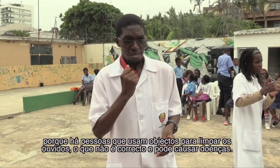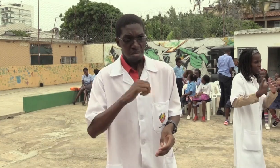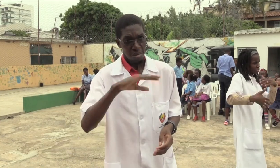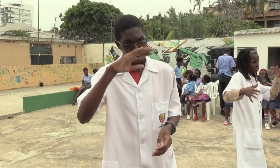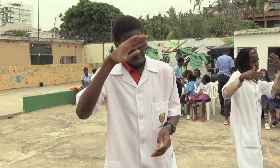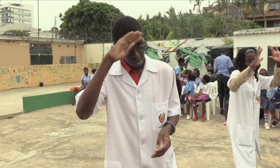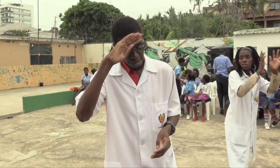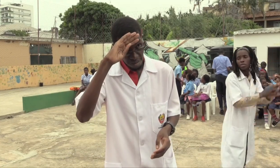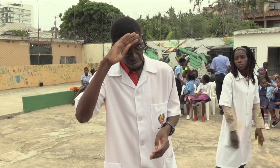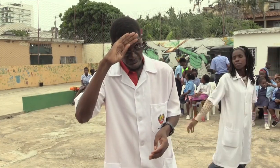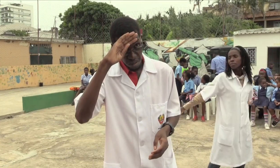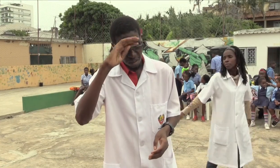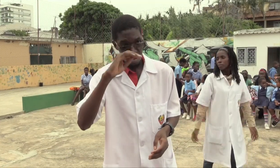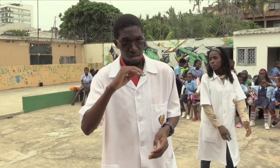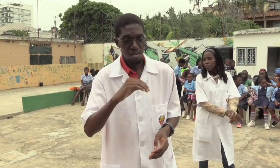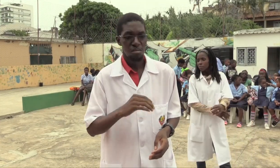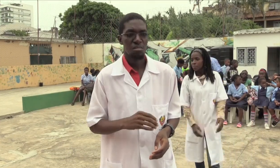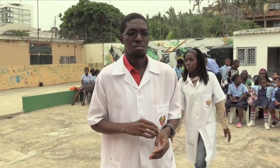doença.